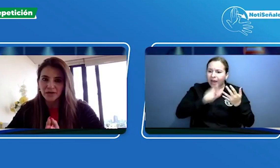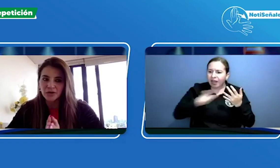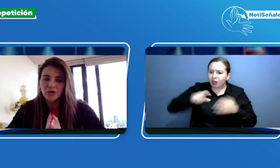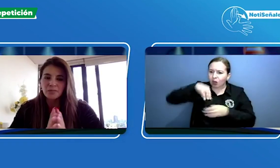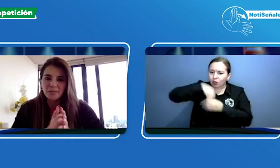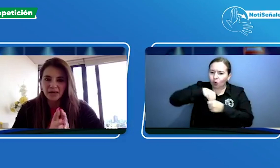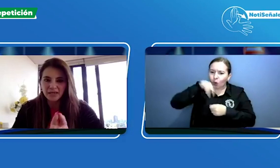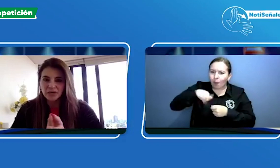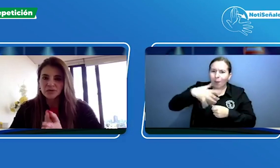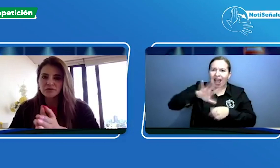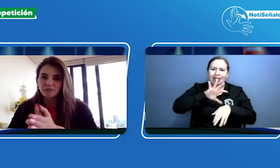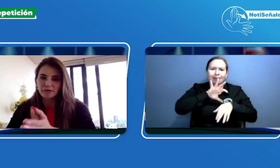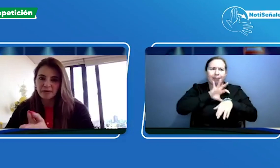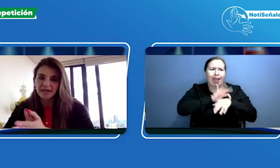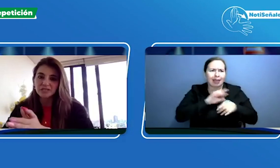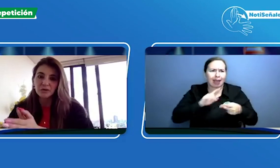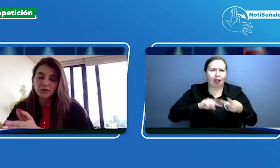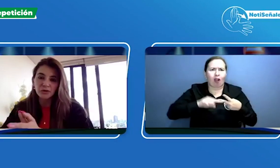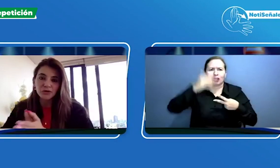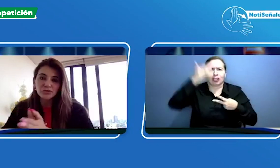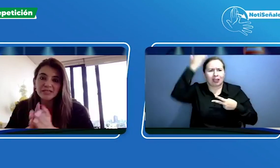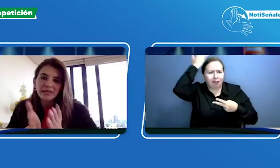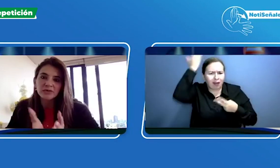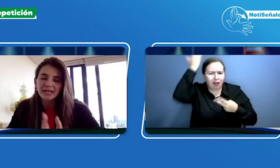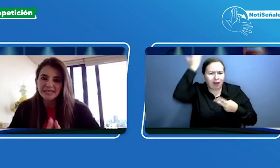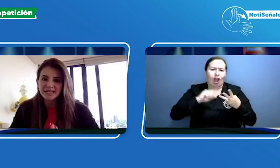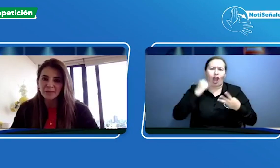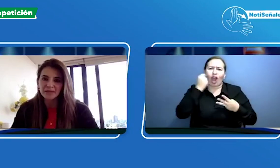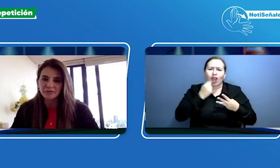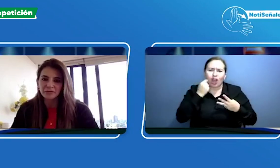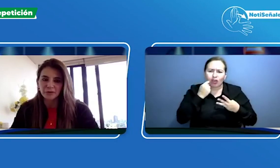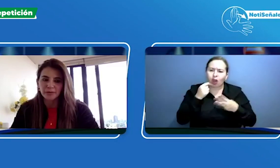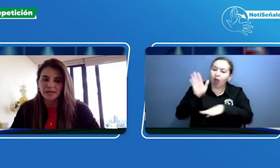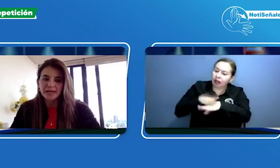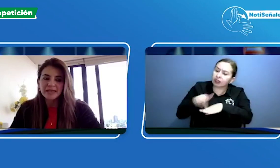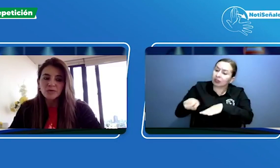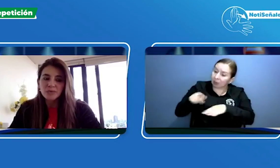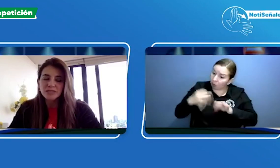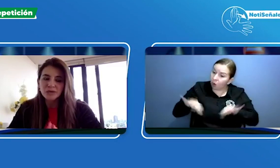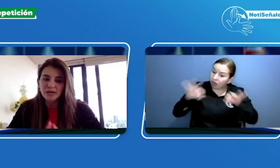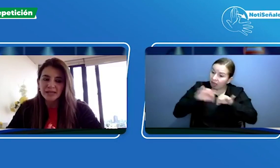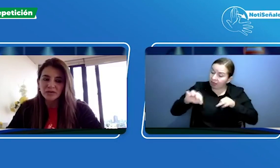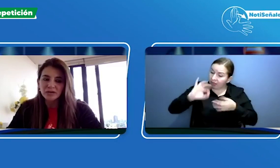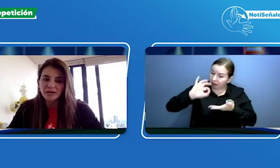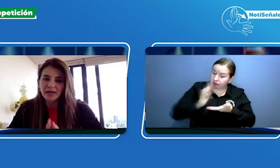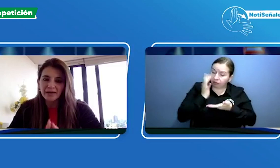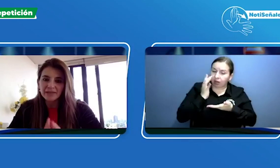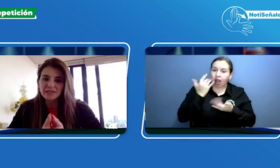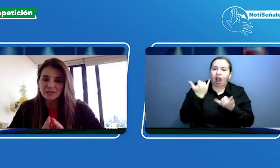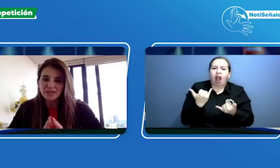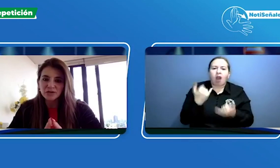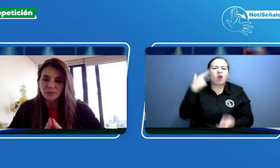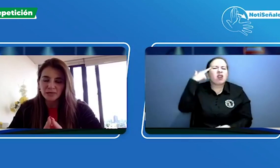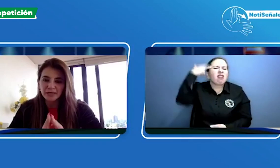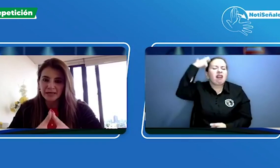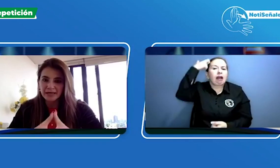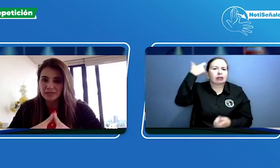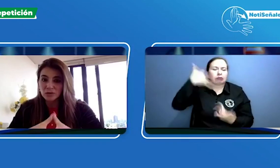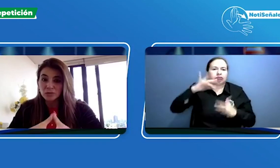médicos enfermeras y odontólogos de que utilicen la plataforma nuestro reto cada vez es mayor porque somos